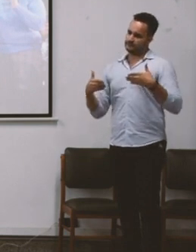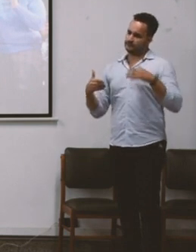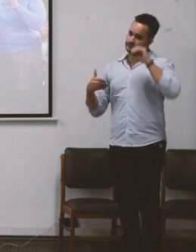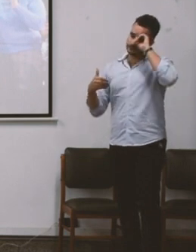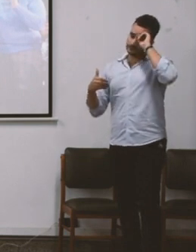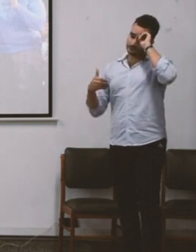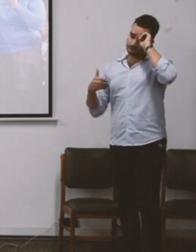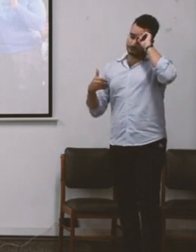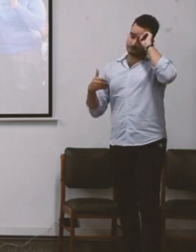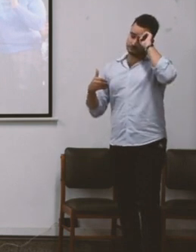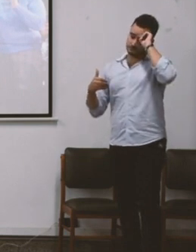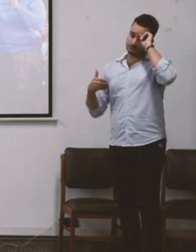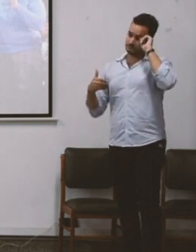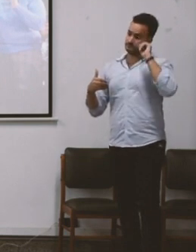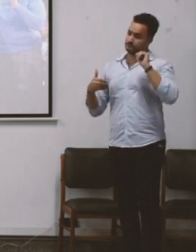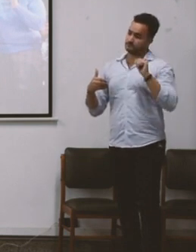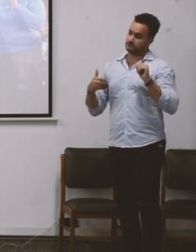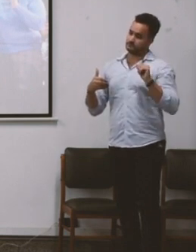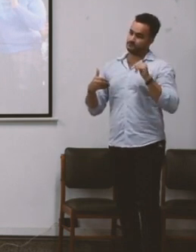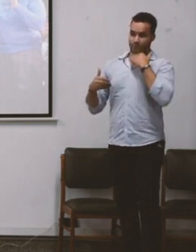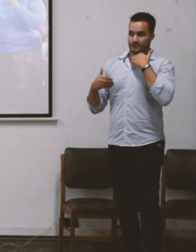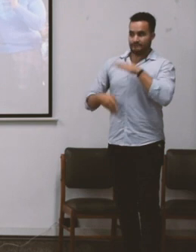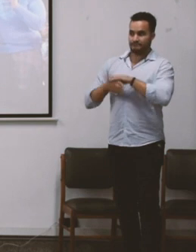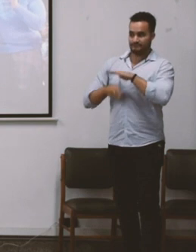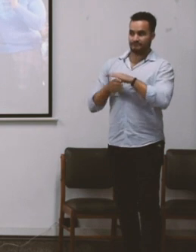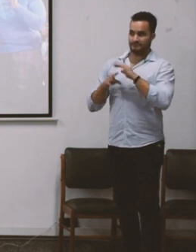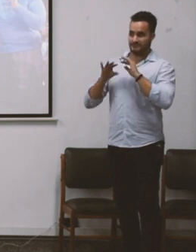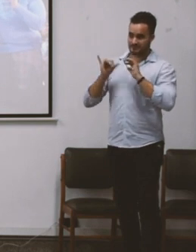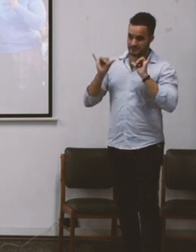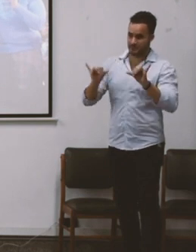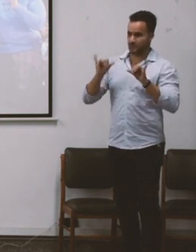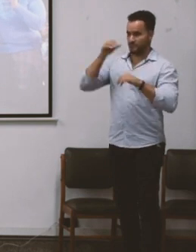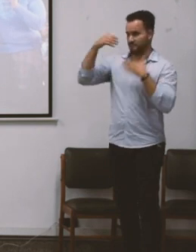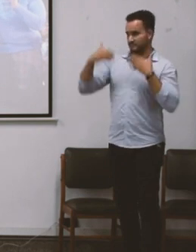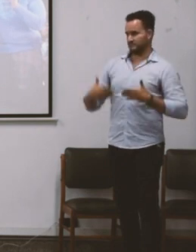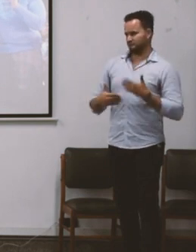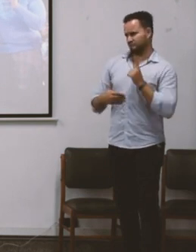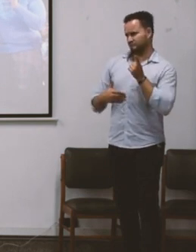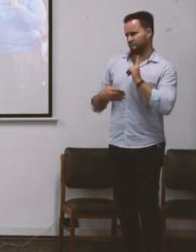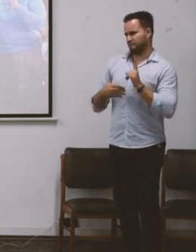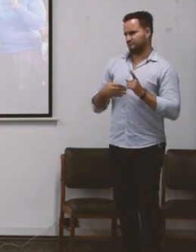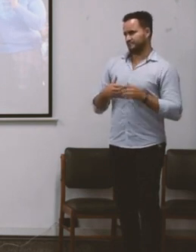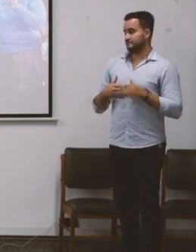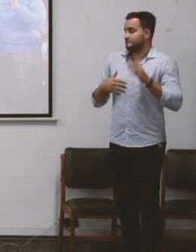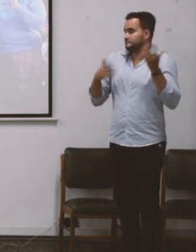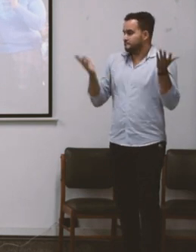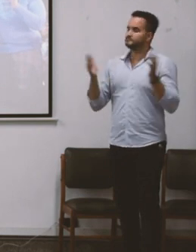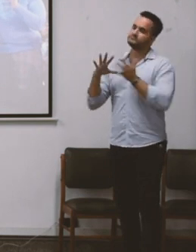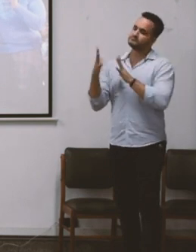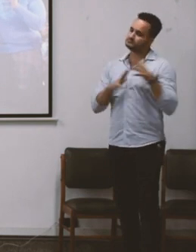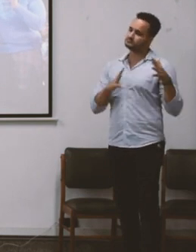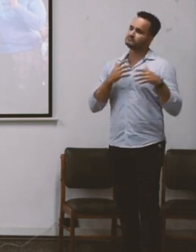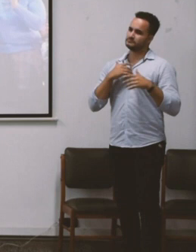y no sé si seguirán siendo de la discapacidad, creo que ya no tendrían que serlo, pero hay otros lugares discursivos